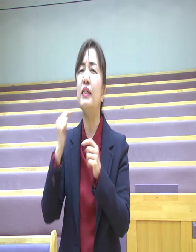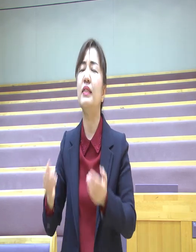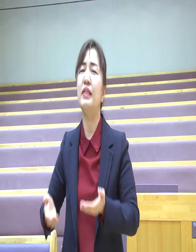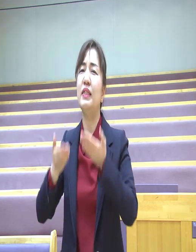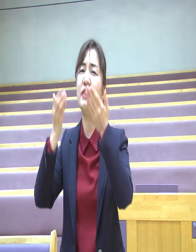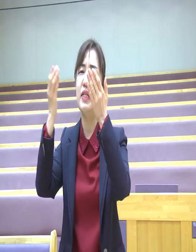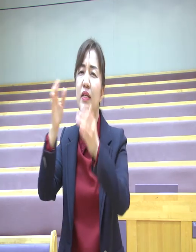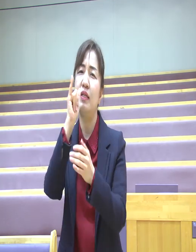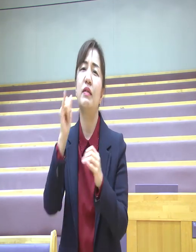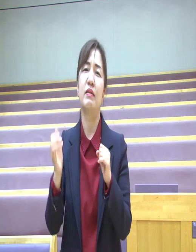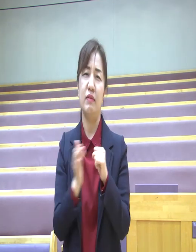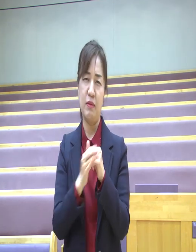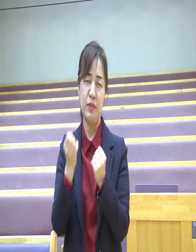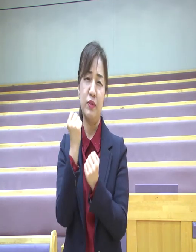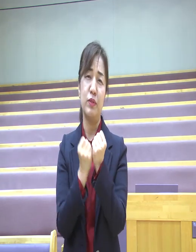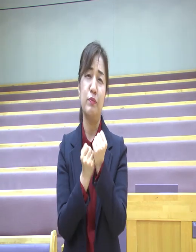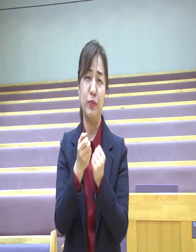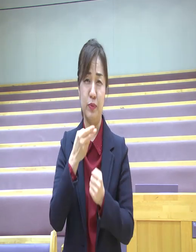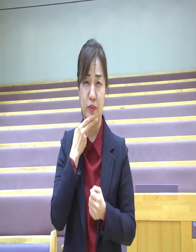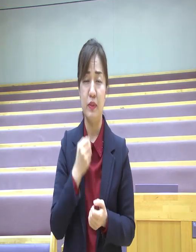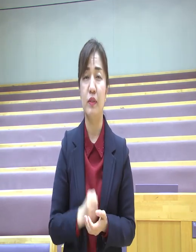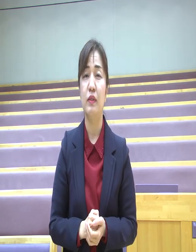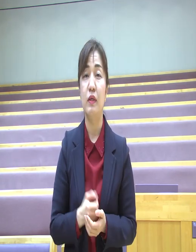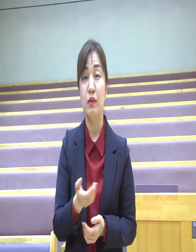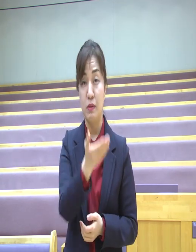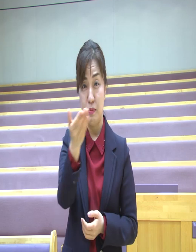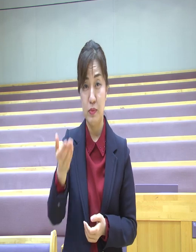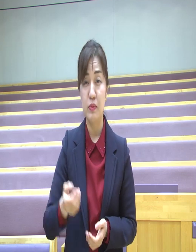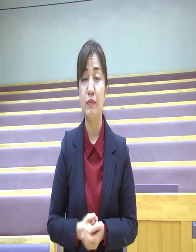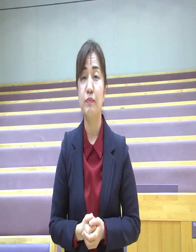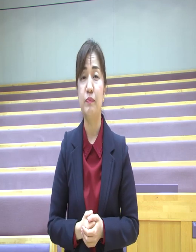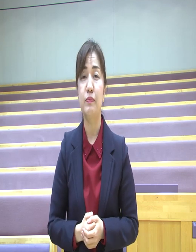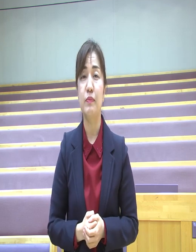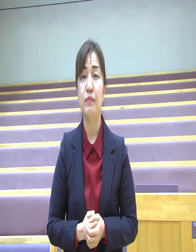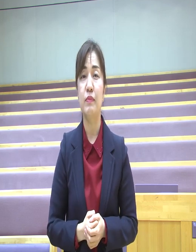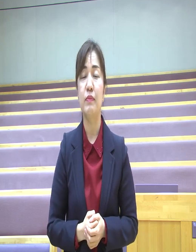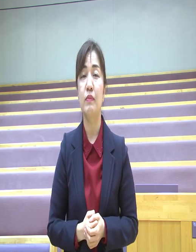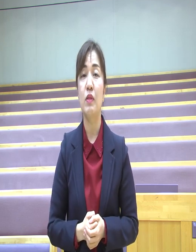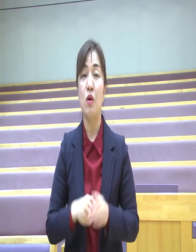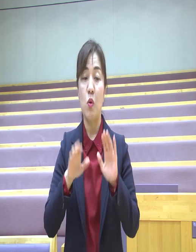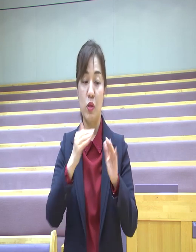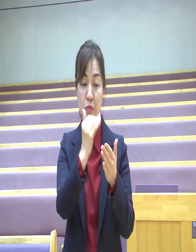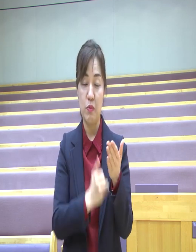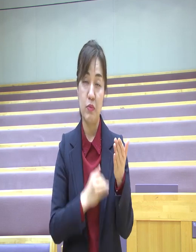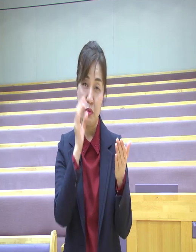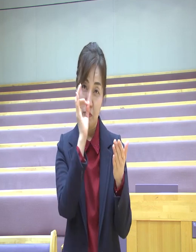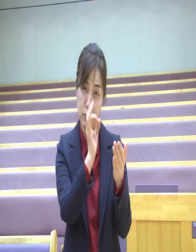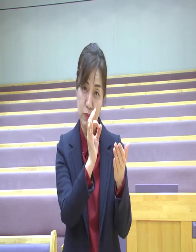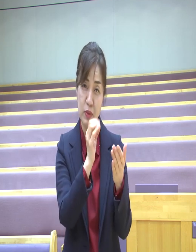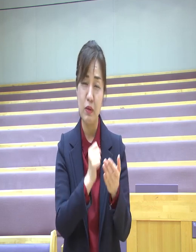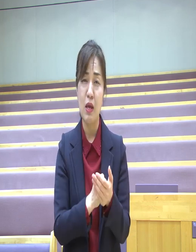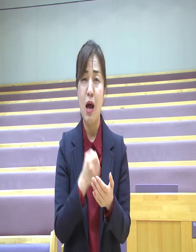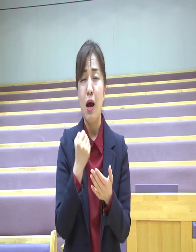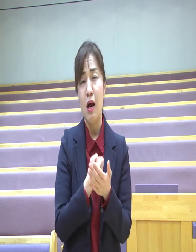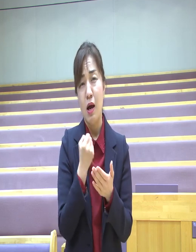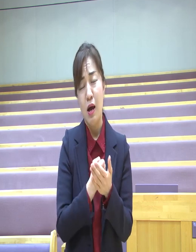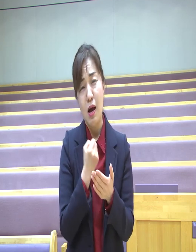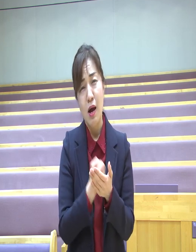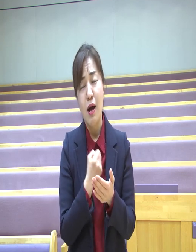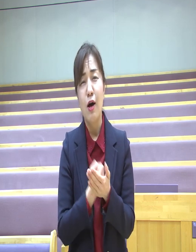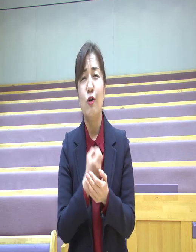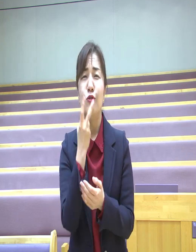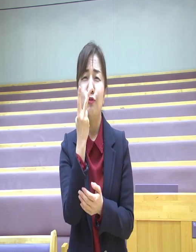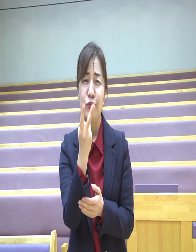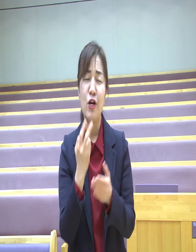희생되시기 때문이라 여겨집니다. 사랑하는 성도 여러분, 자 그런데요, 오늘 본문에서 참으로